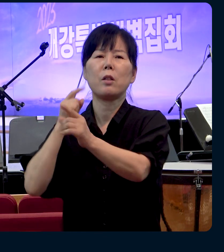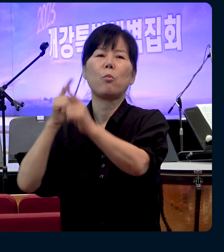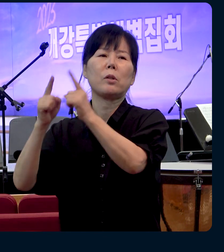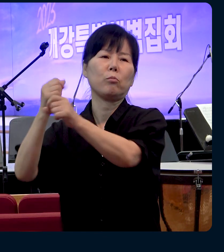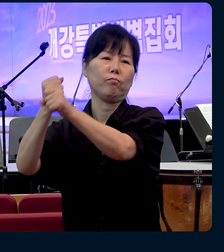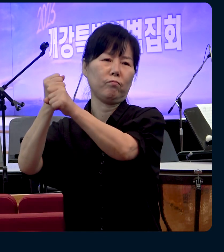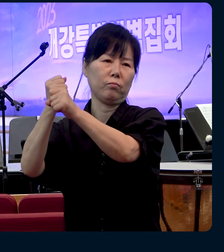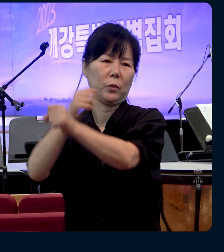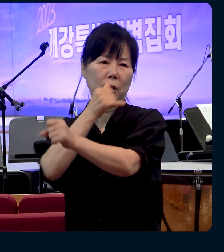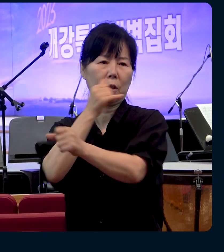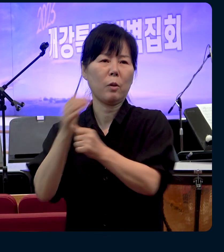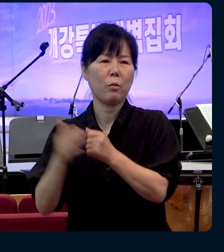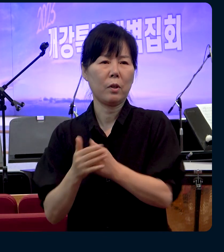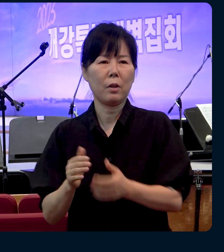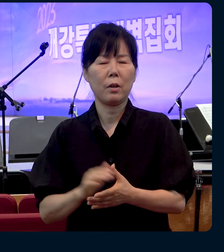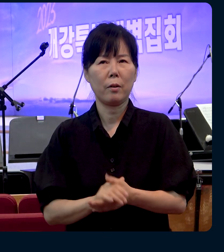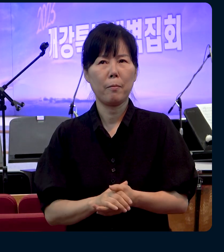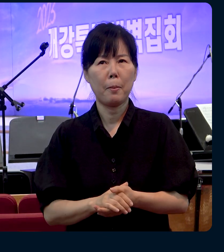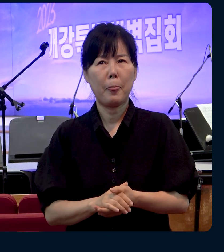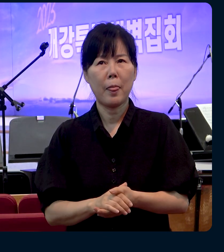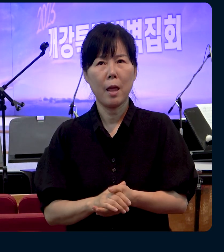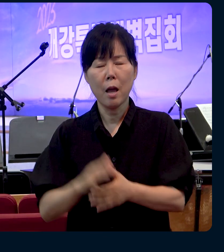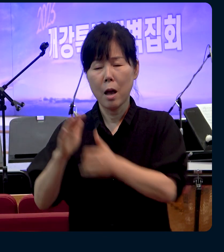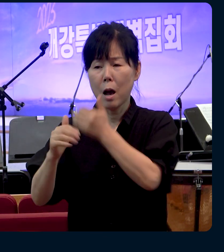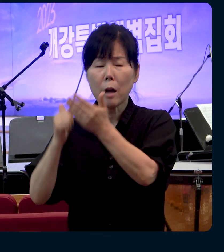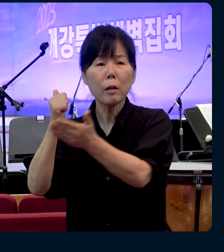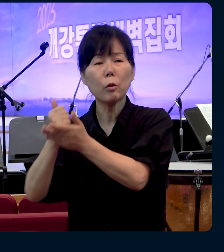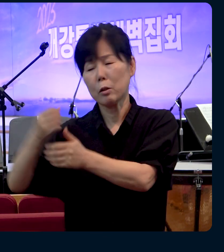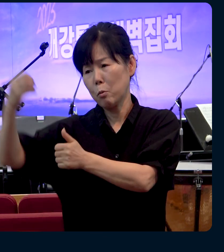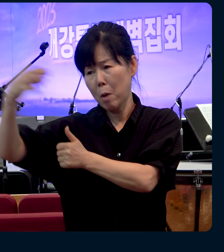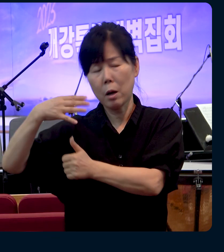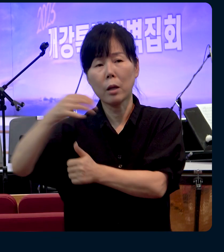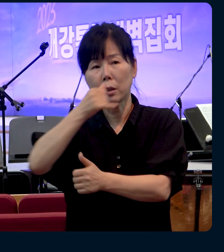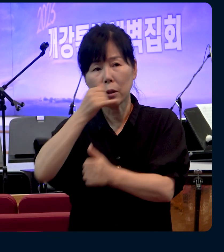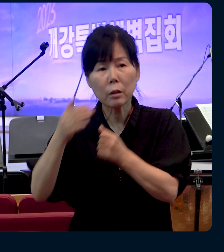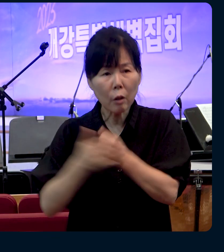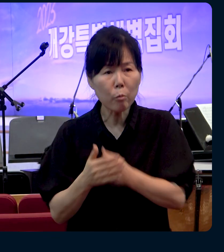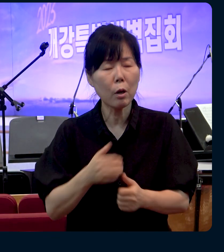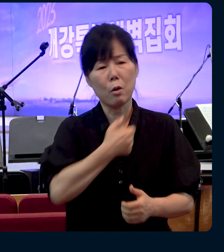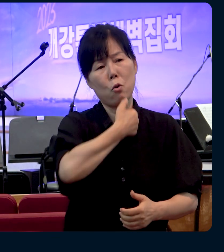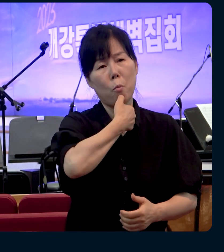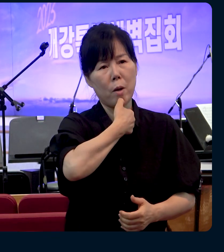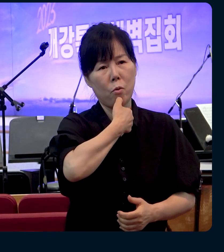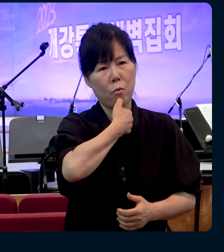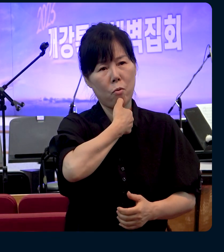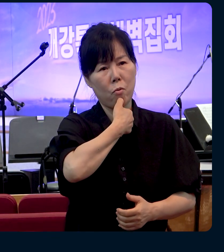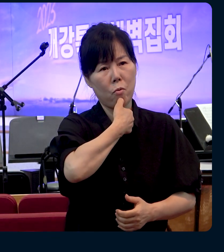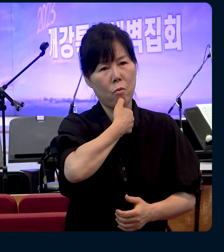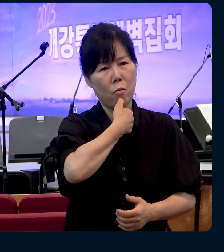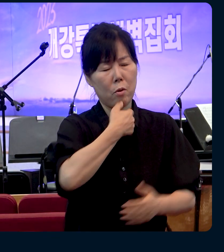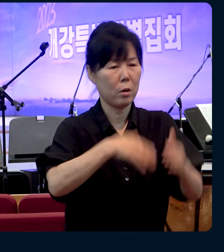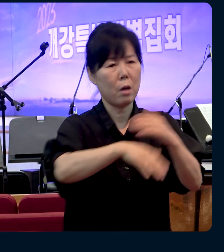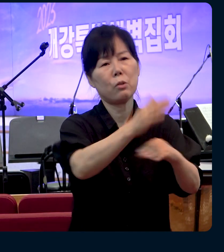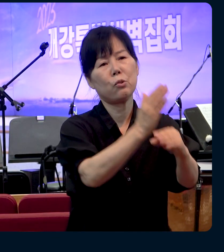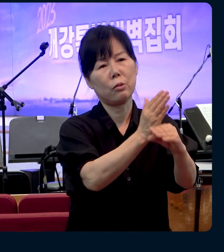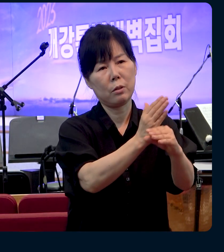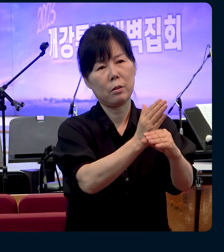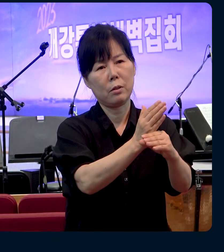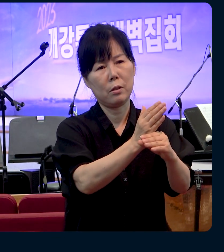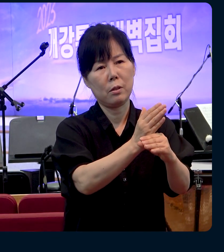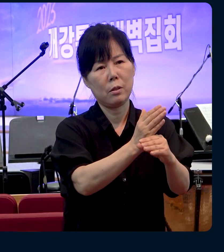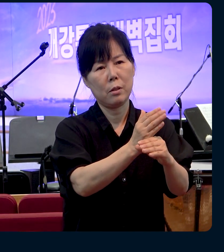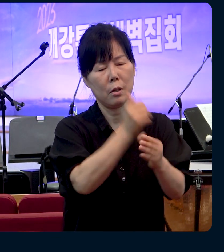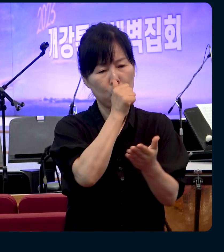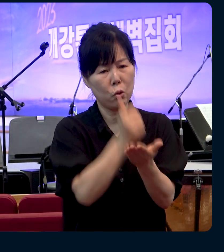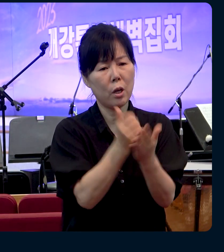하나님이 말씀하시는 게 있어요. 로마에 가야 한다고. 어제 내가 성경 하나님 내게 말씀하셨다. 네가 가이사 앞에 서야 한다고. 로마에 가야 한다고.